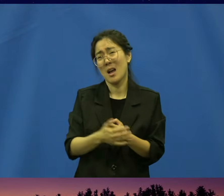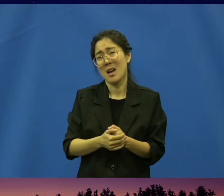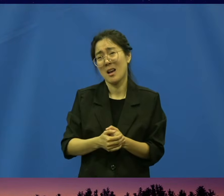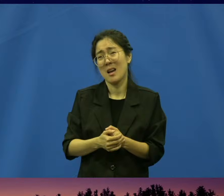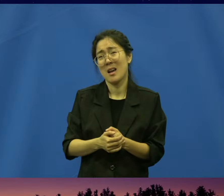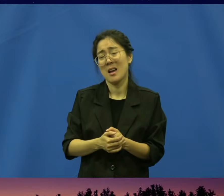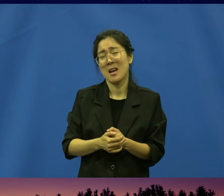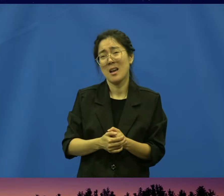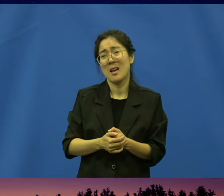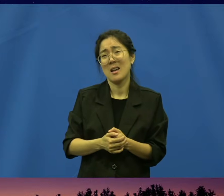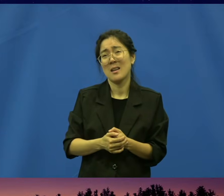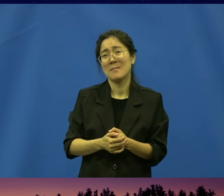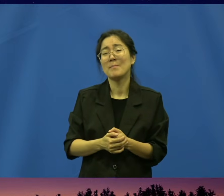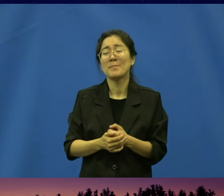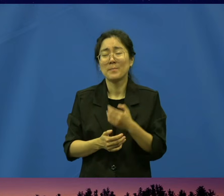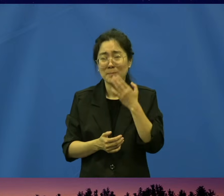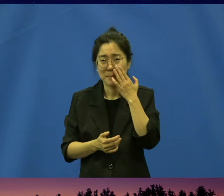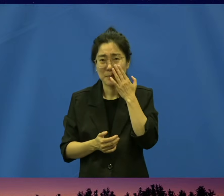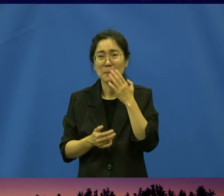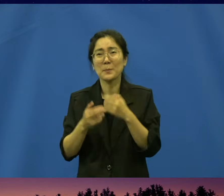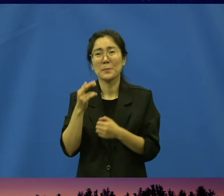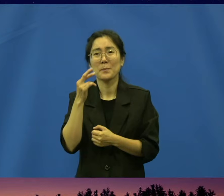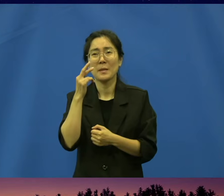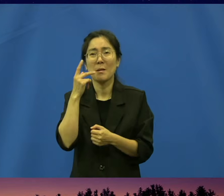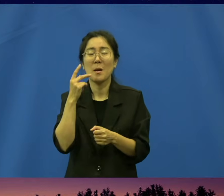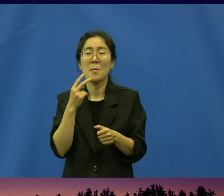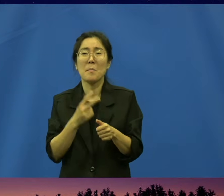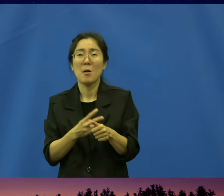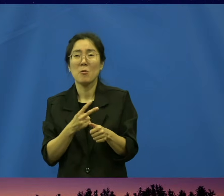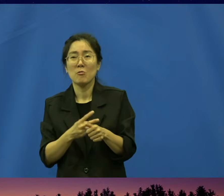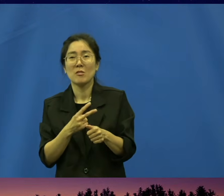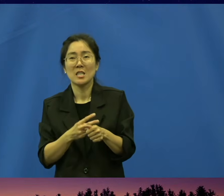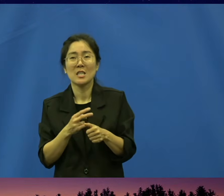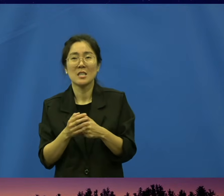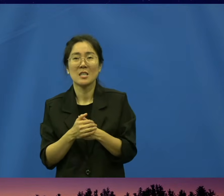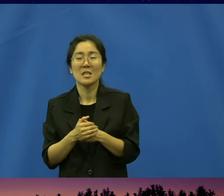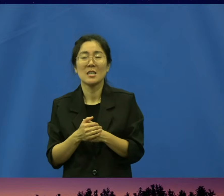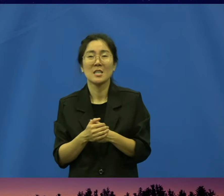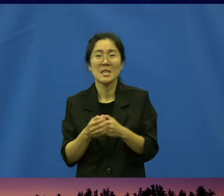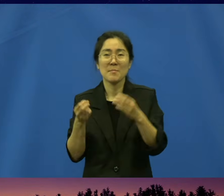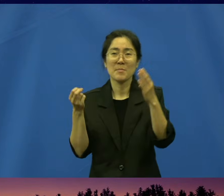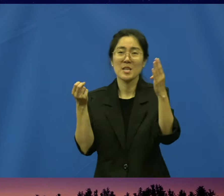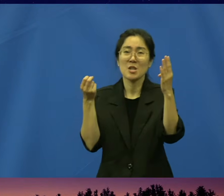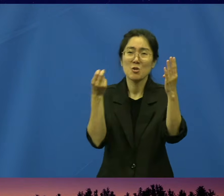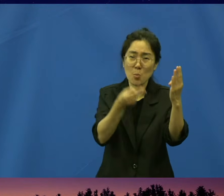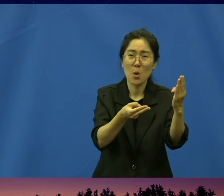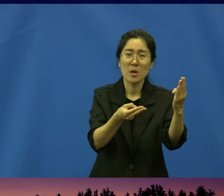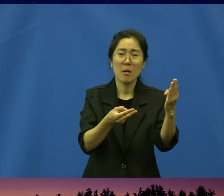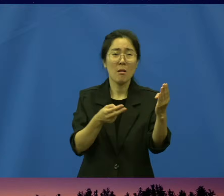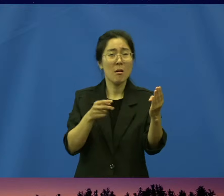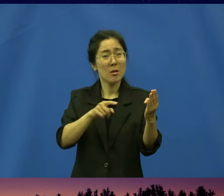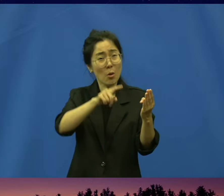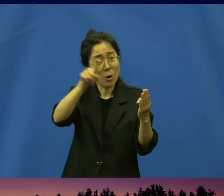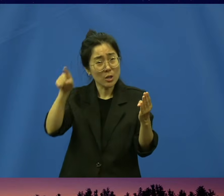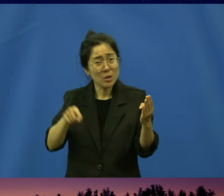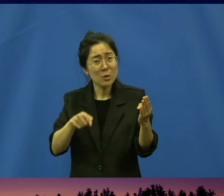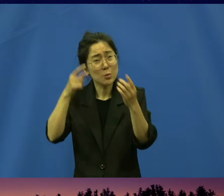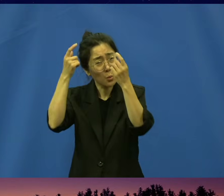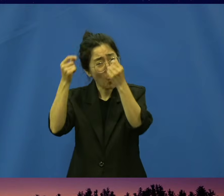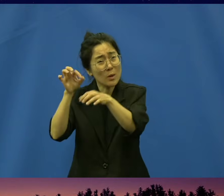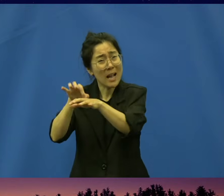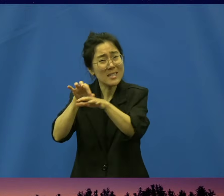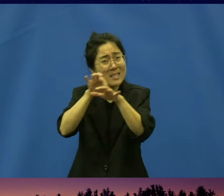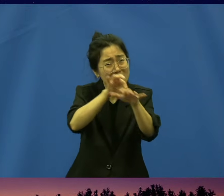3번이나 반복하시다 하는 것을 바울이 너무도 잘 알고 있었기 때문에 이것을 빌립보 교회에다가 너희들도 이렇게 해야 된다고 얘기를 하는 것입니다.